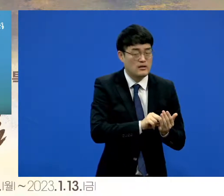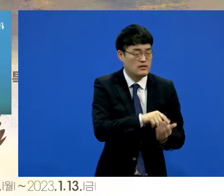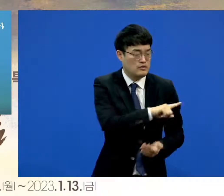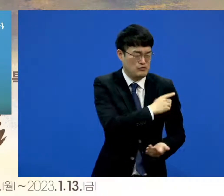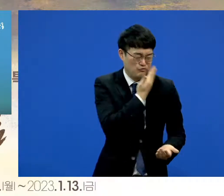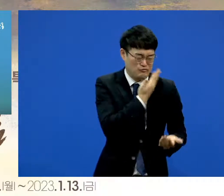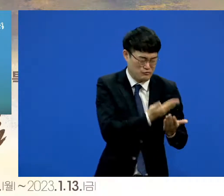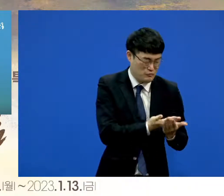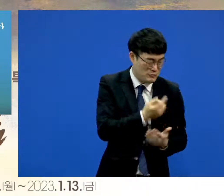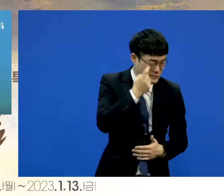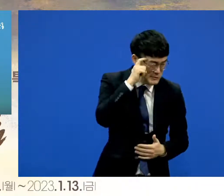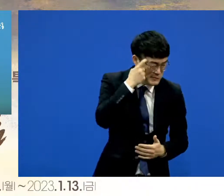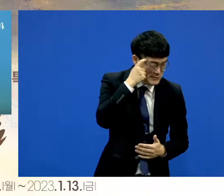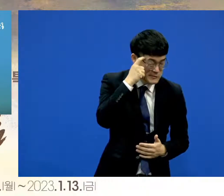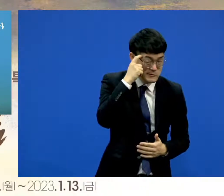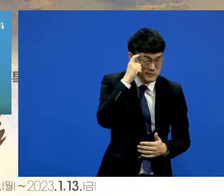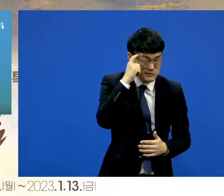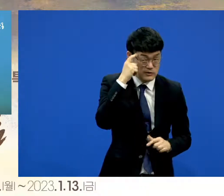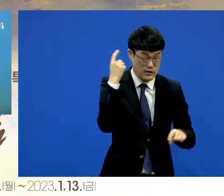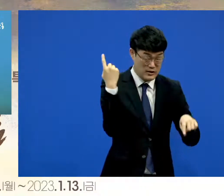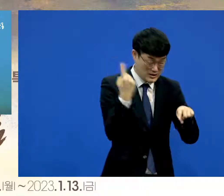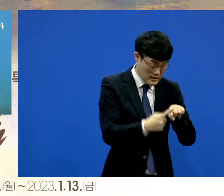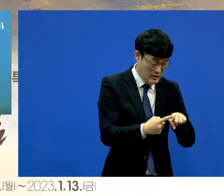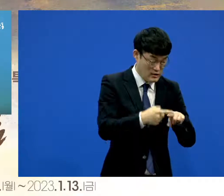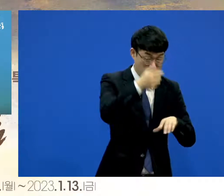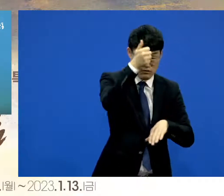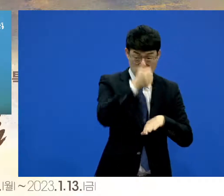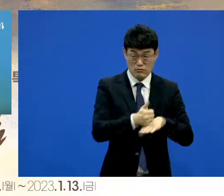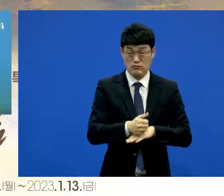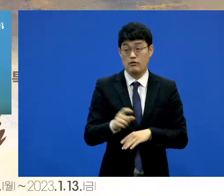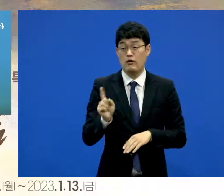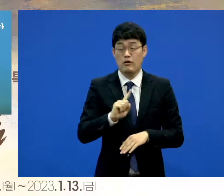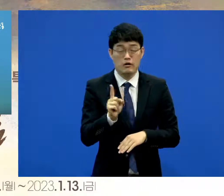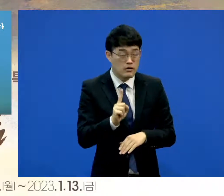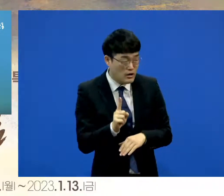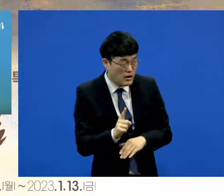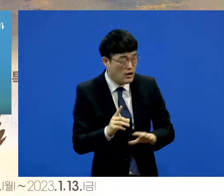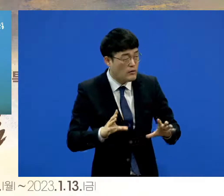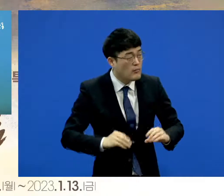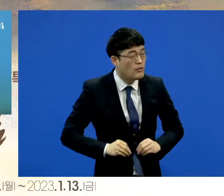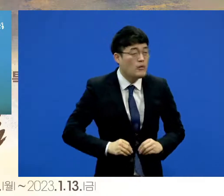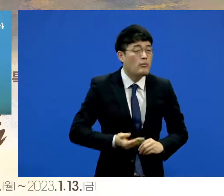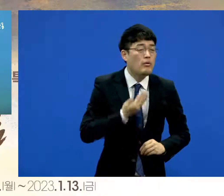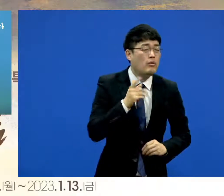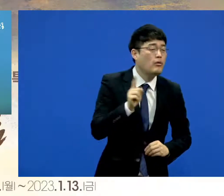그래서 어디까지 갑니까? 생존의 문제 급급하니까 어디까지 갑니까? 돼지우리까지 갑니다.